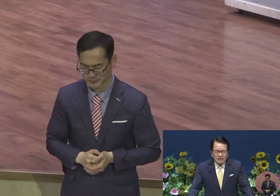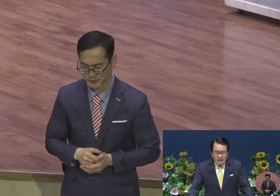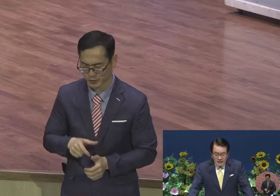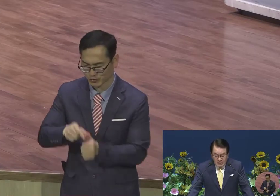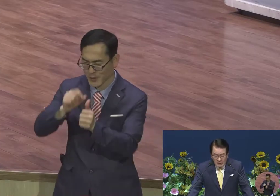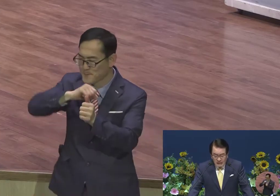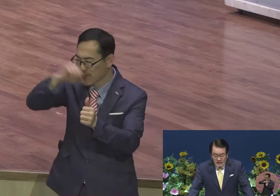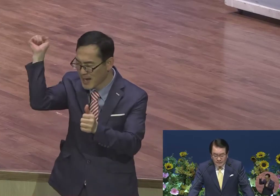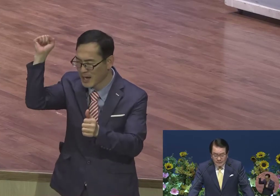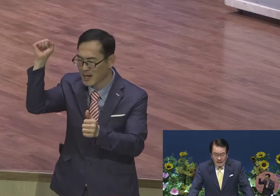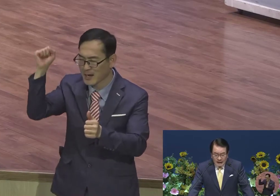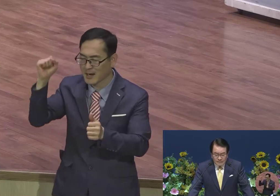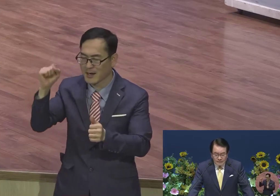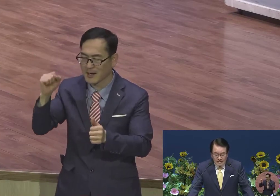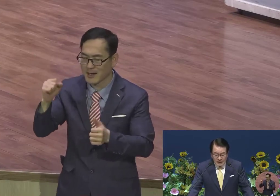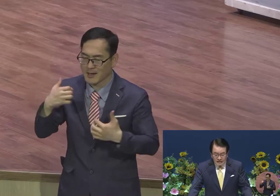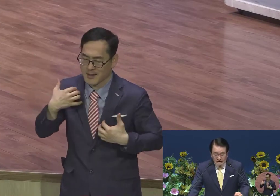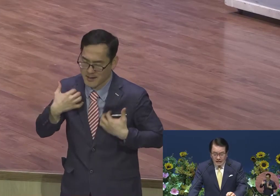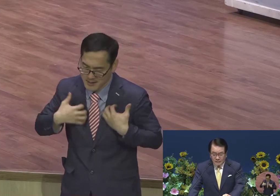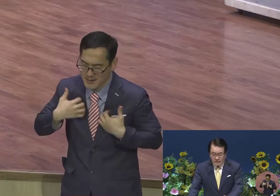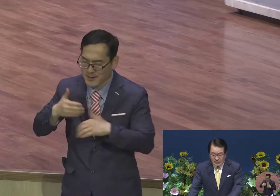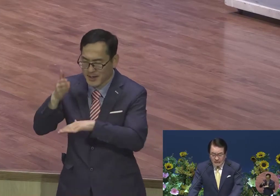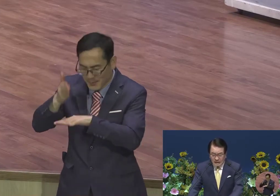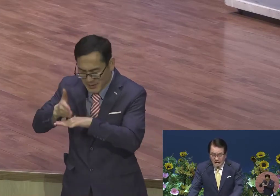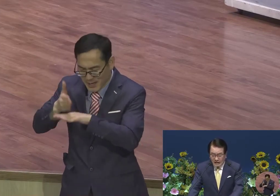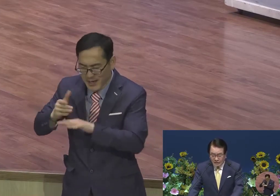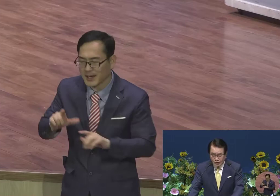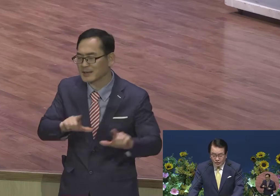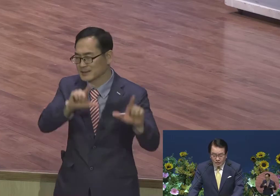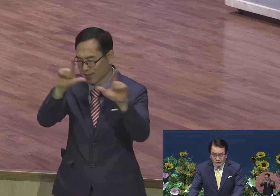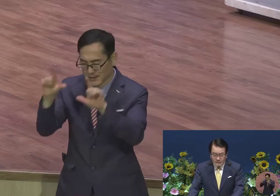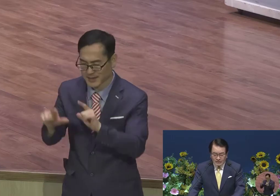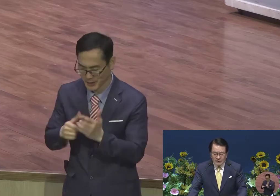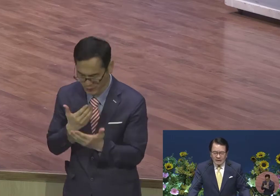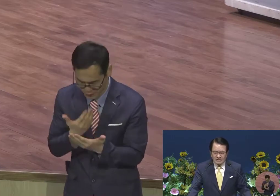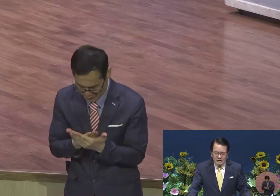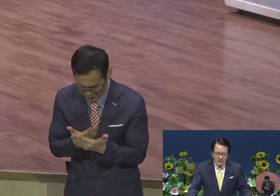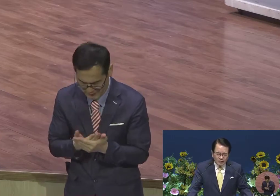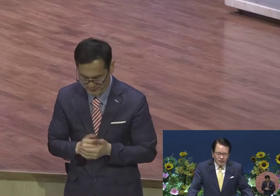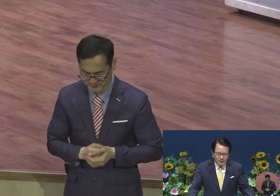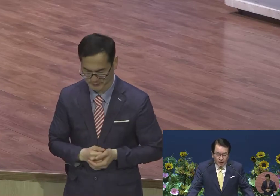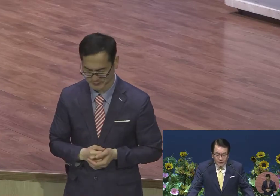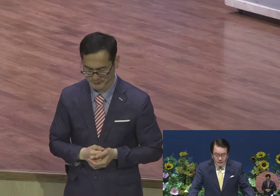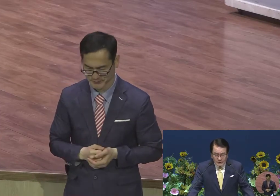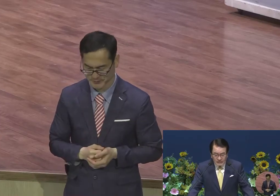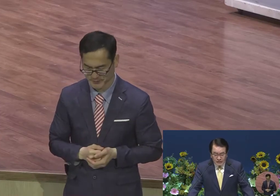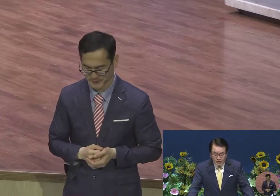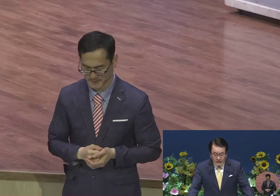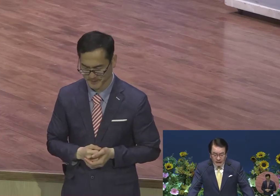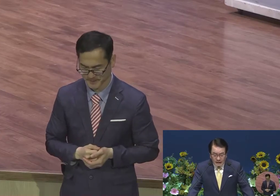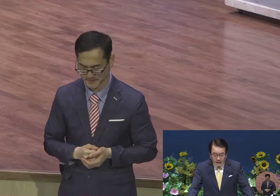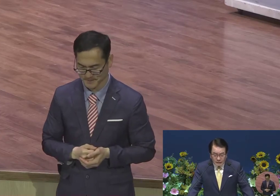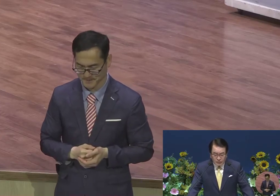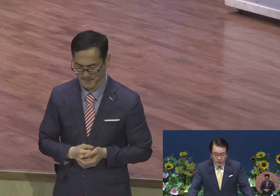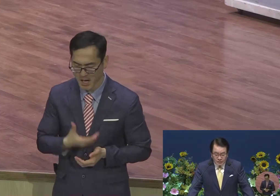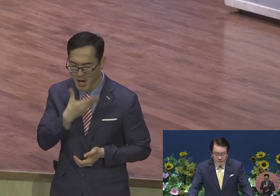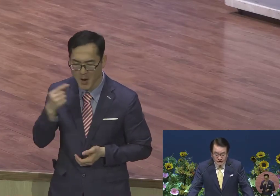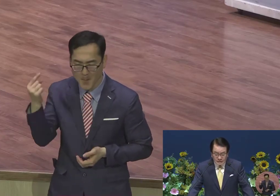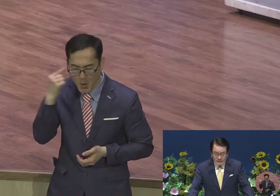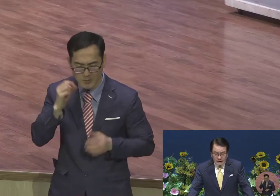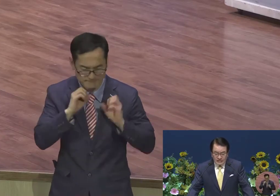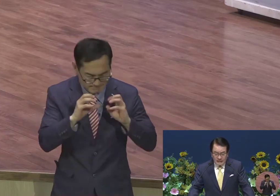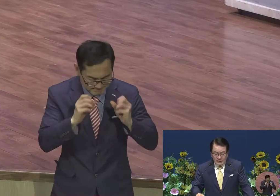때문에 늘 감사하는 삶을 살게 하여 주옵소서 즐거운 복음 인생이 되게 하여